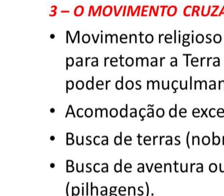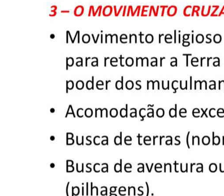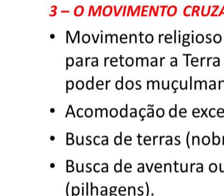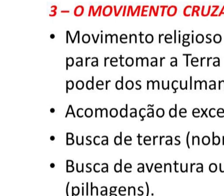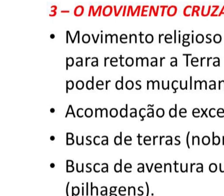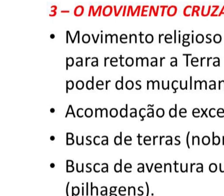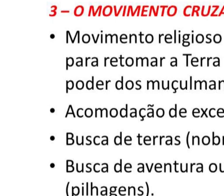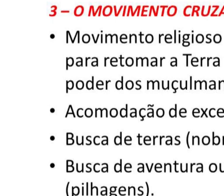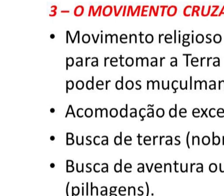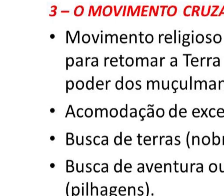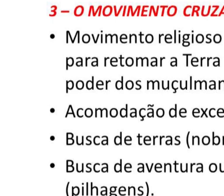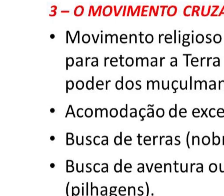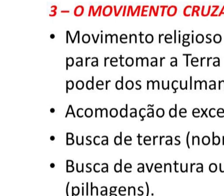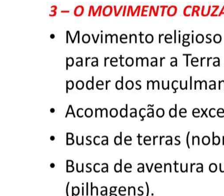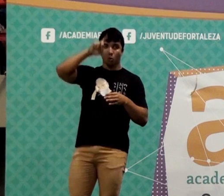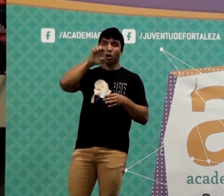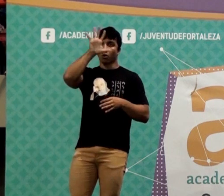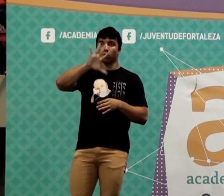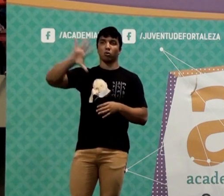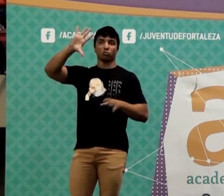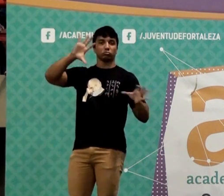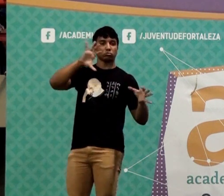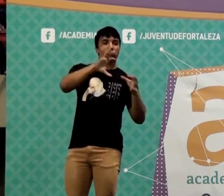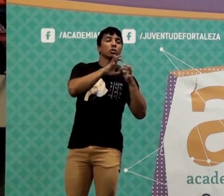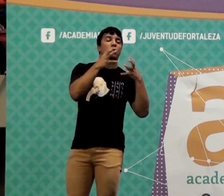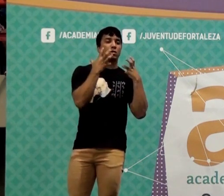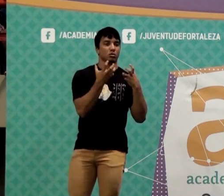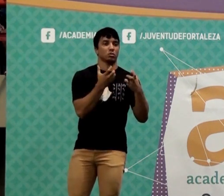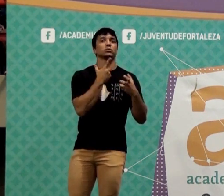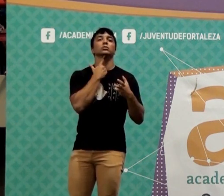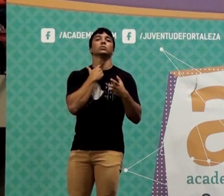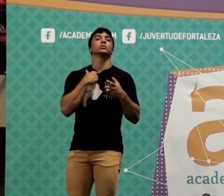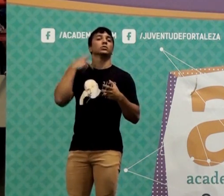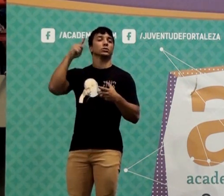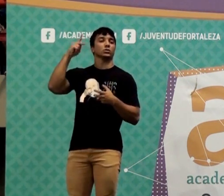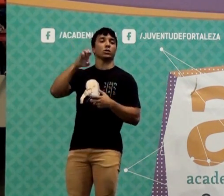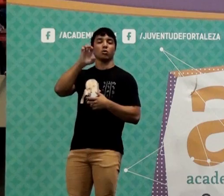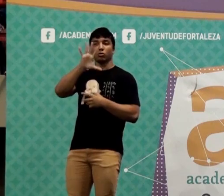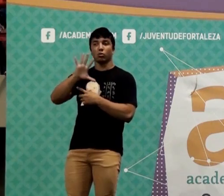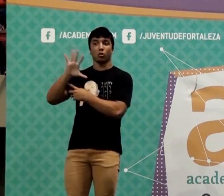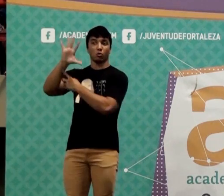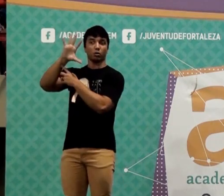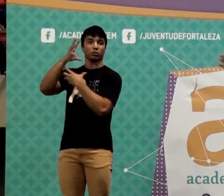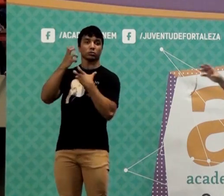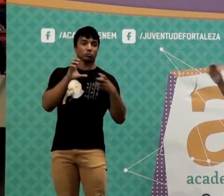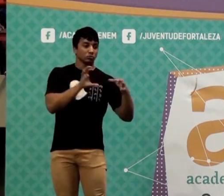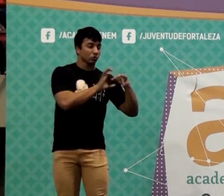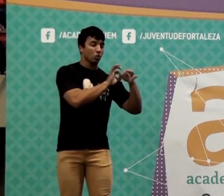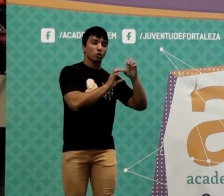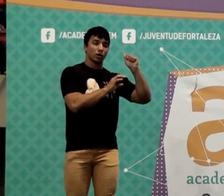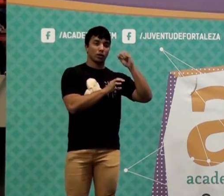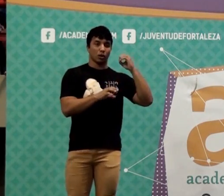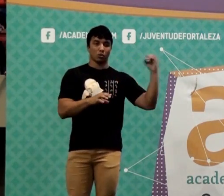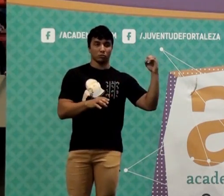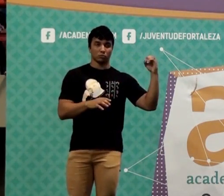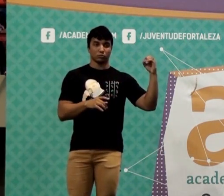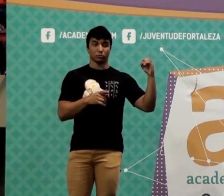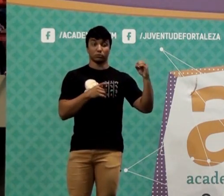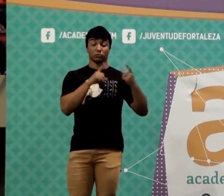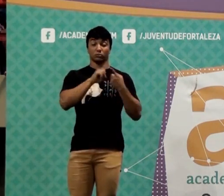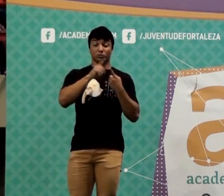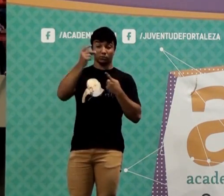combater a expansão árabe. Um movimento que ganhou o nome de Cruzadas. A ideia das cruzadas,